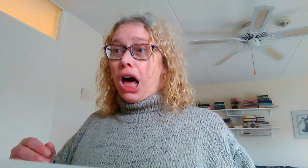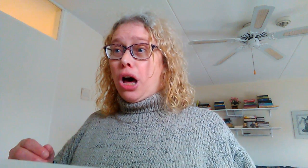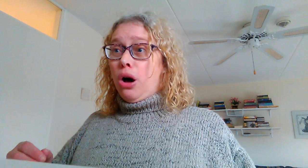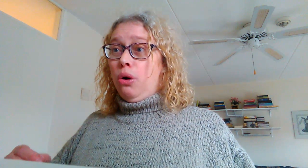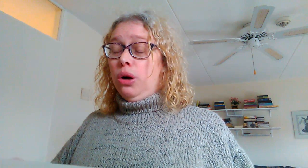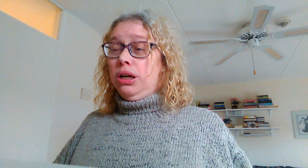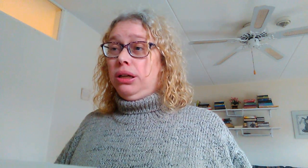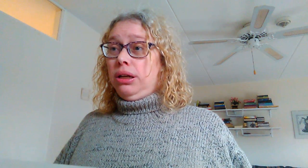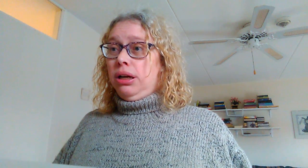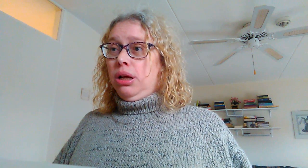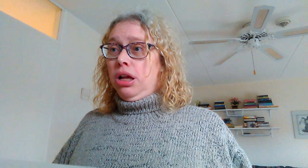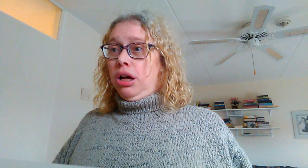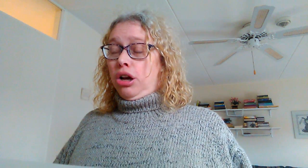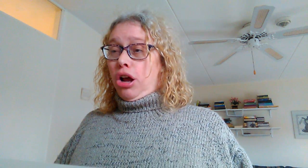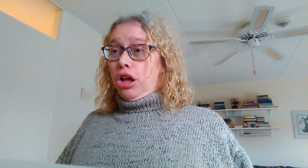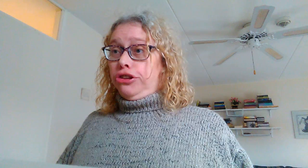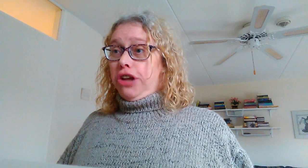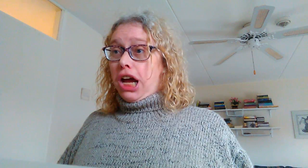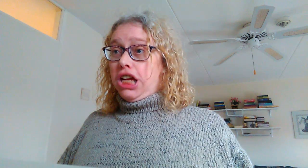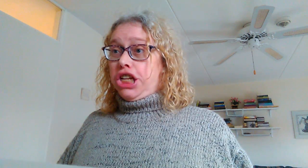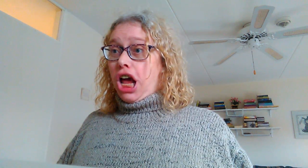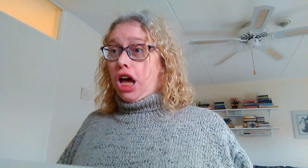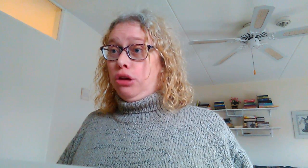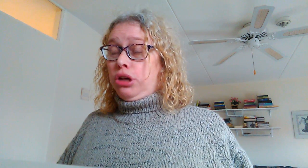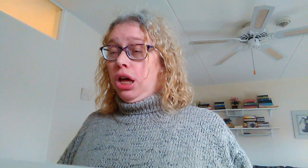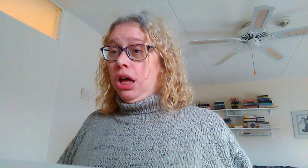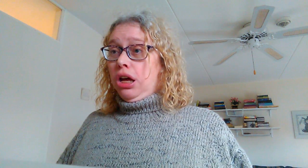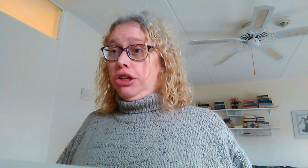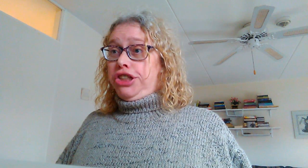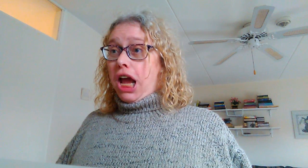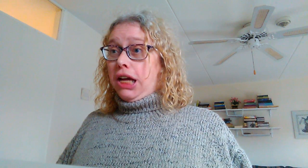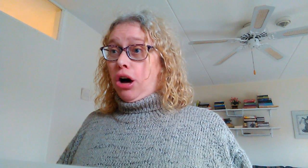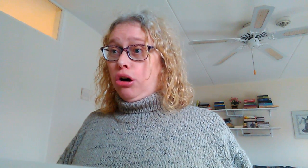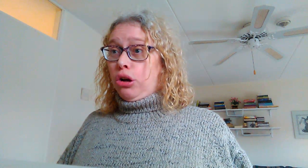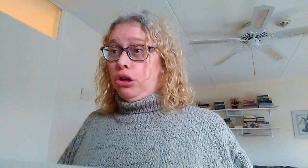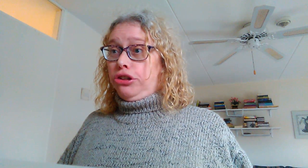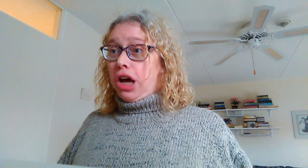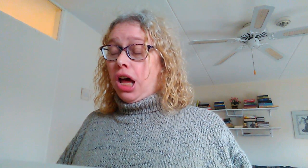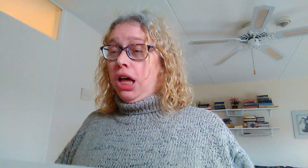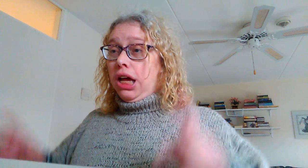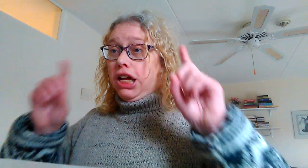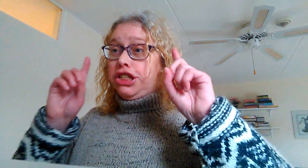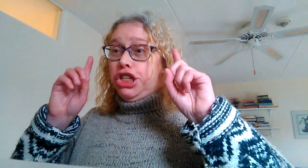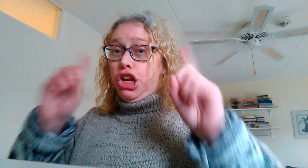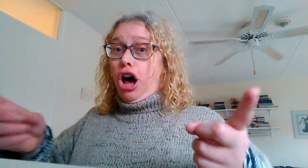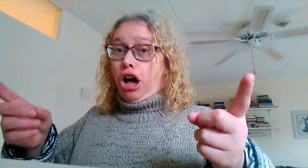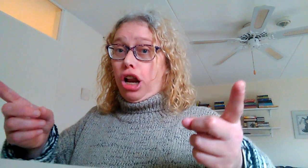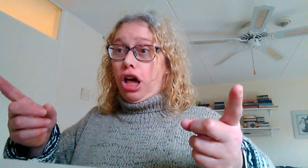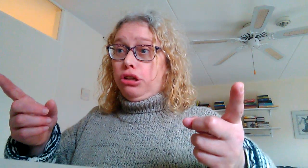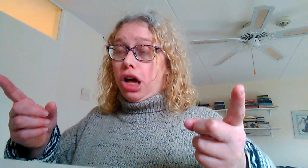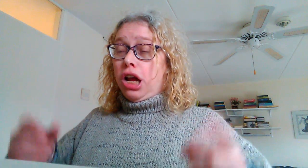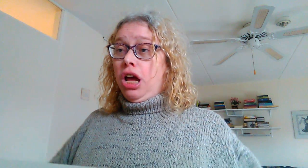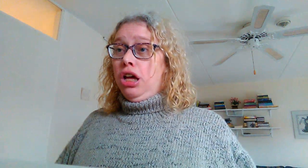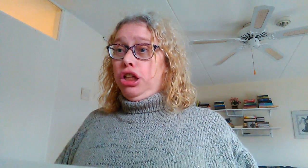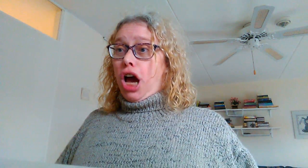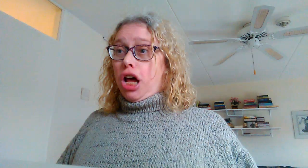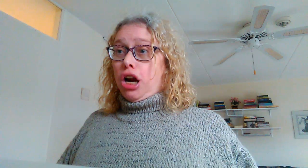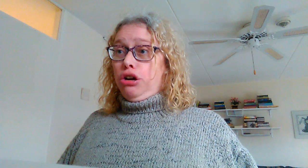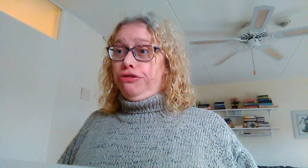Wow! Grunta is leuk! Een jingle Grunta is nog leuker! Jeroen